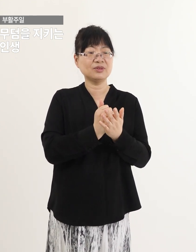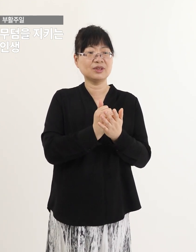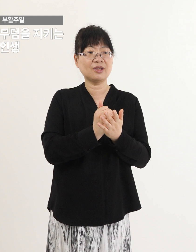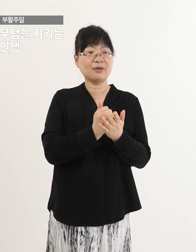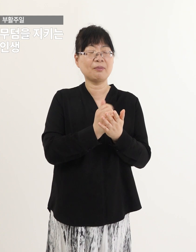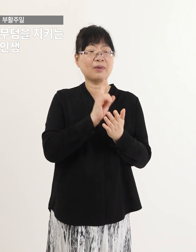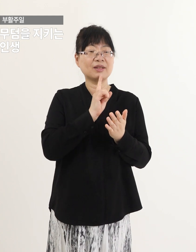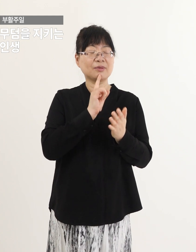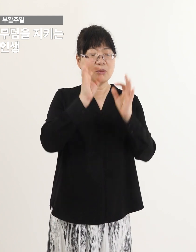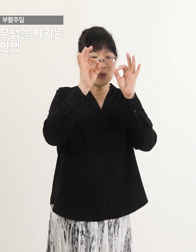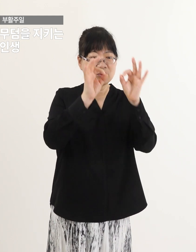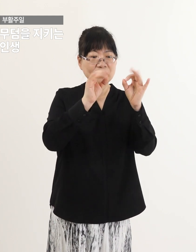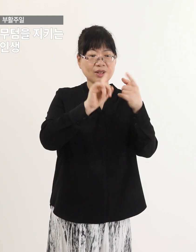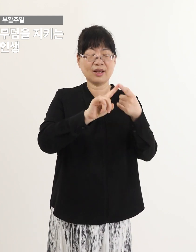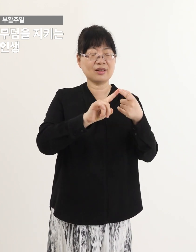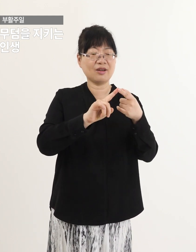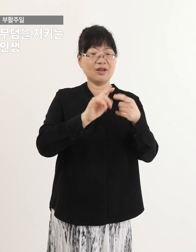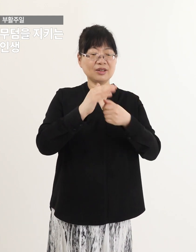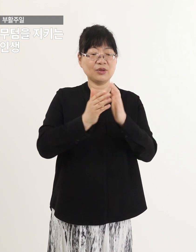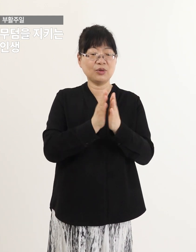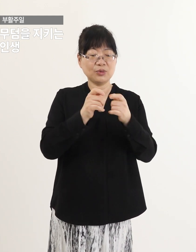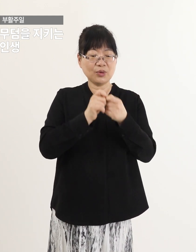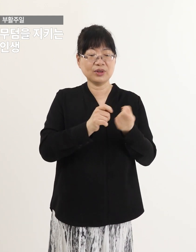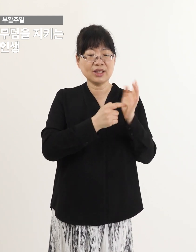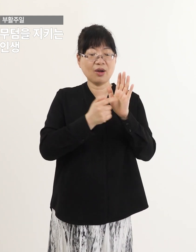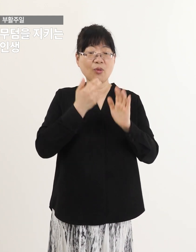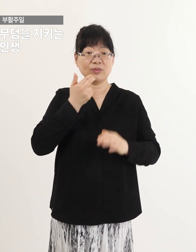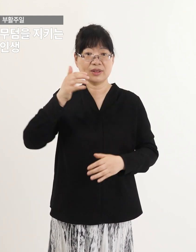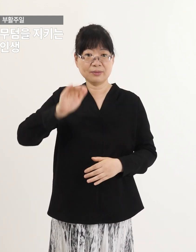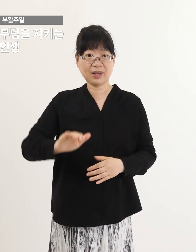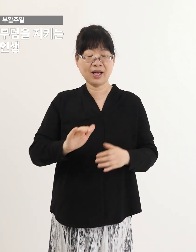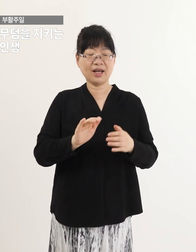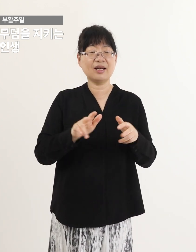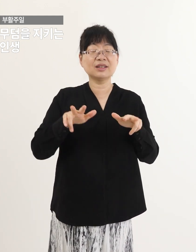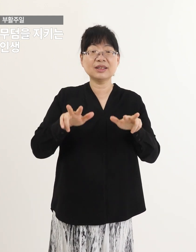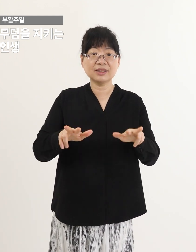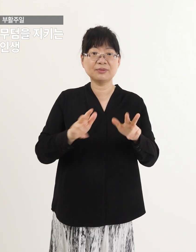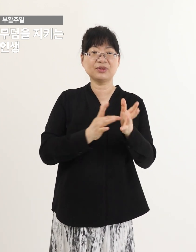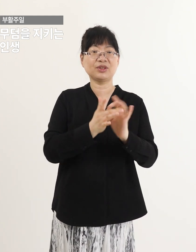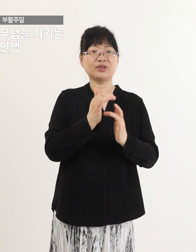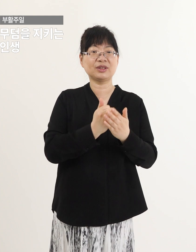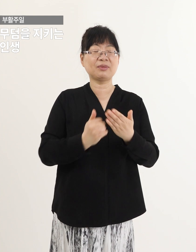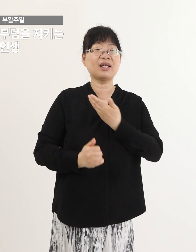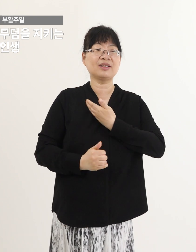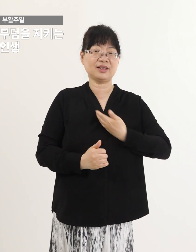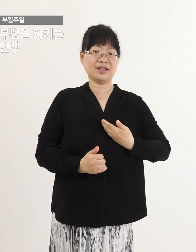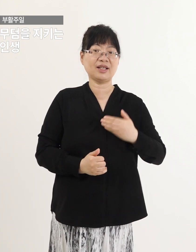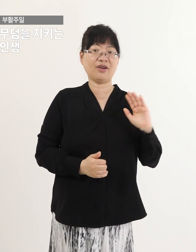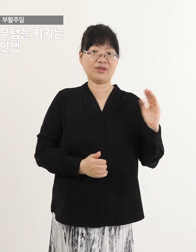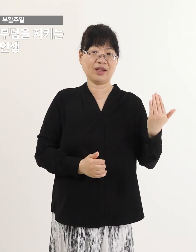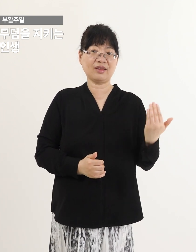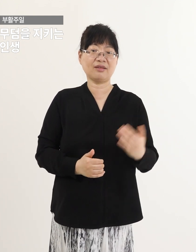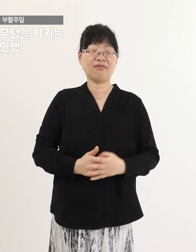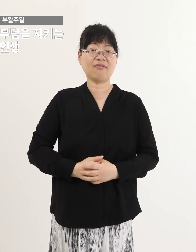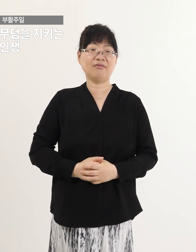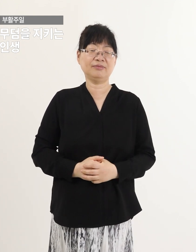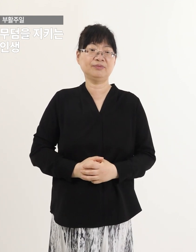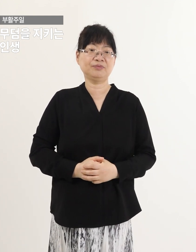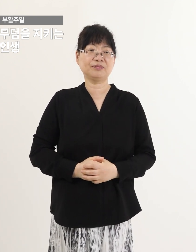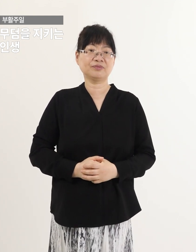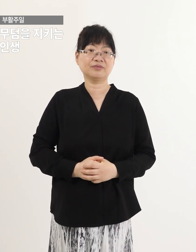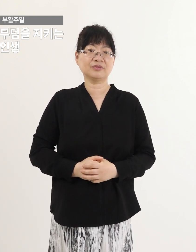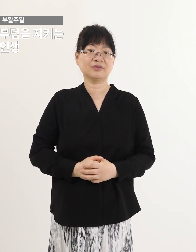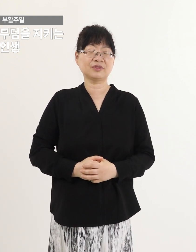밝히지 않지만 어쨌든 예수님의 제자가 돼 있는 거예요. 조금은 한 걸음 떨어져